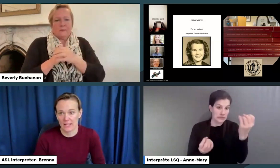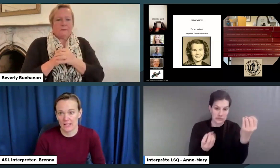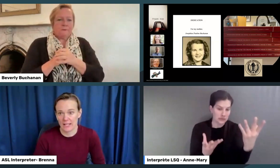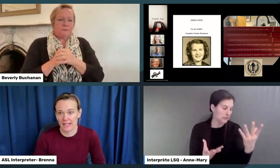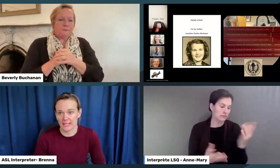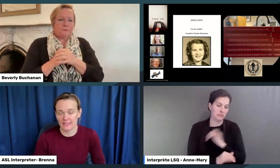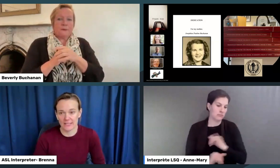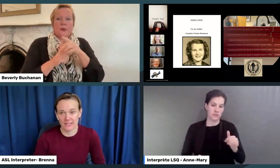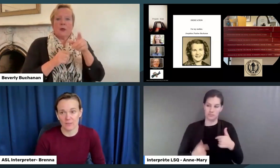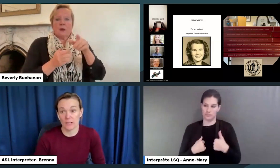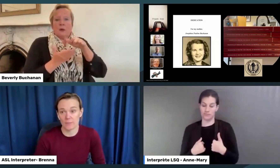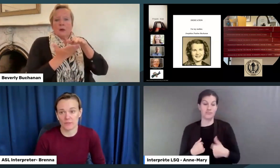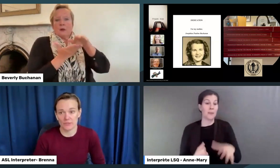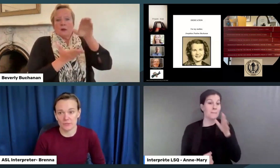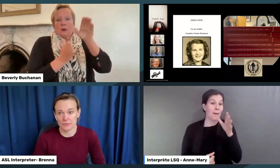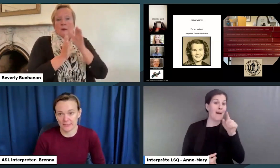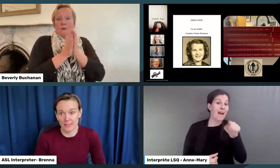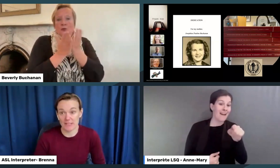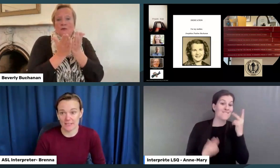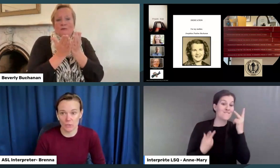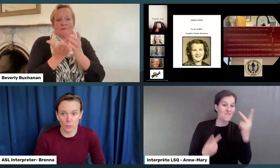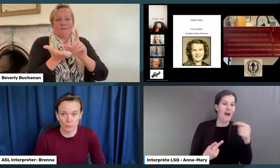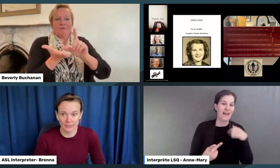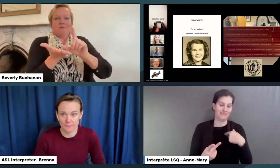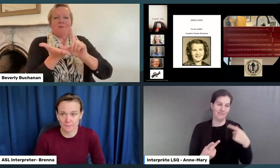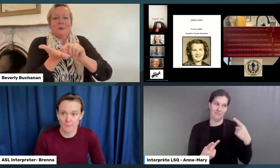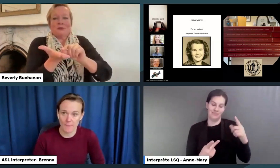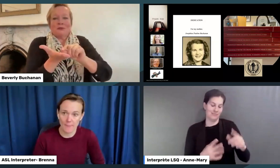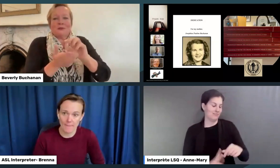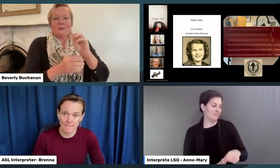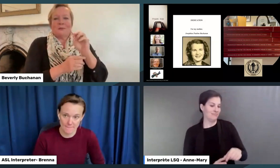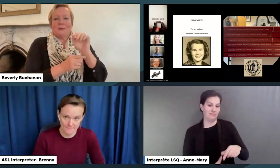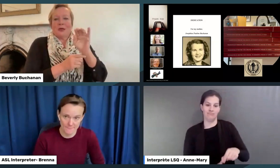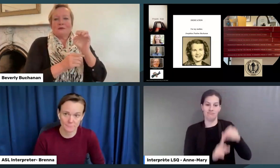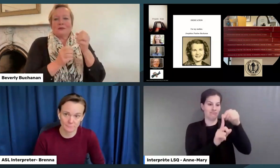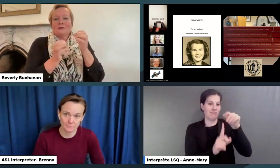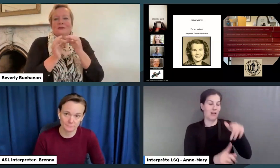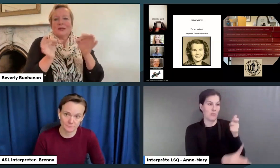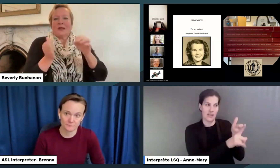Et ma mère utilisait uniquement le MSL.